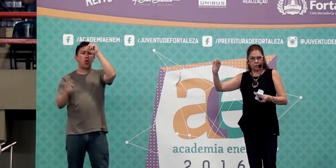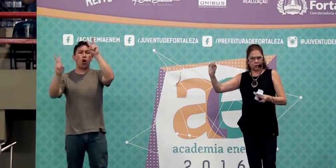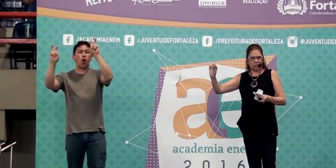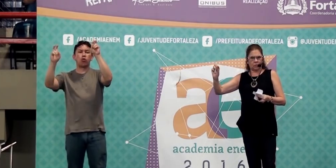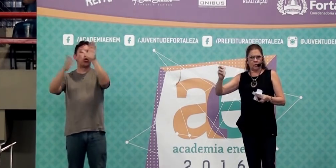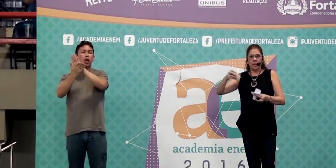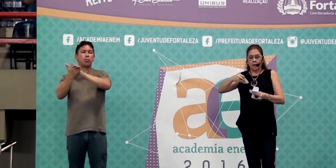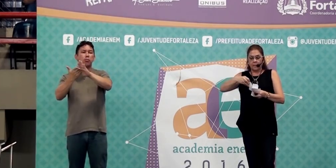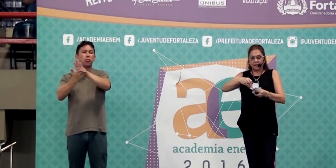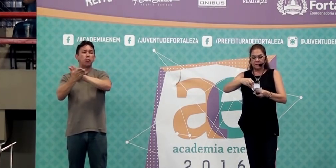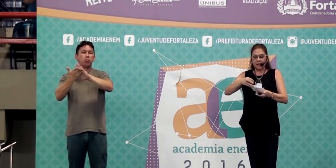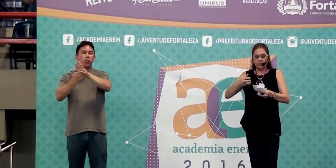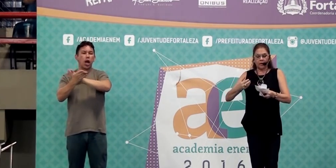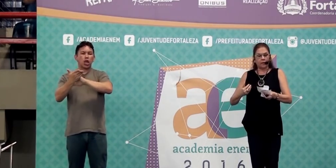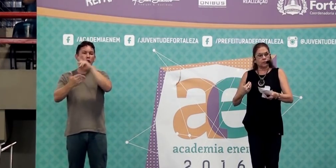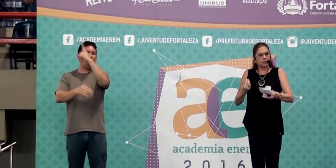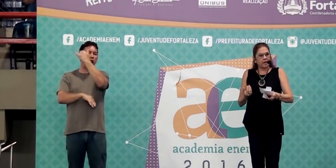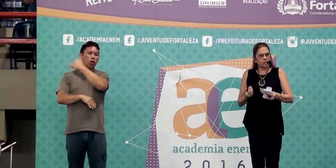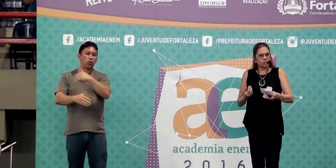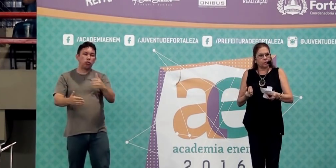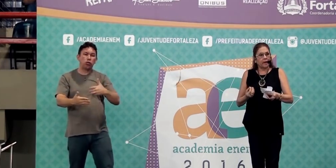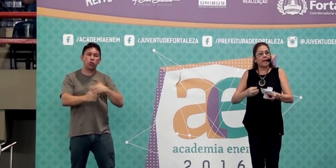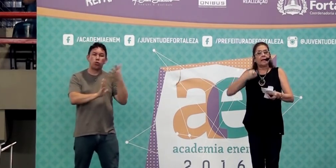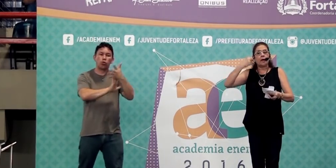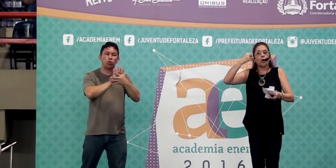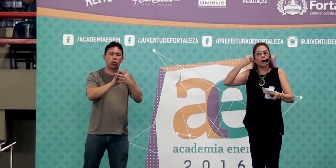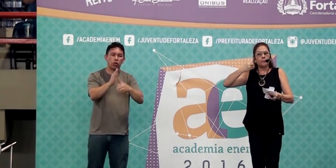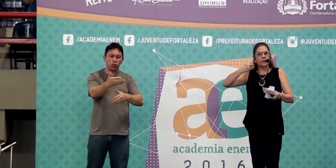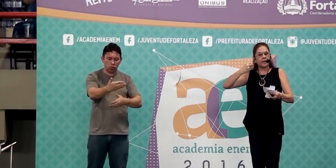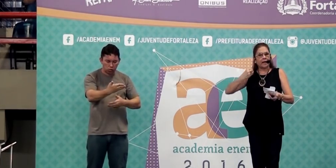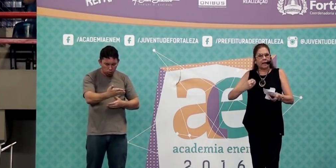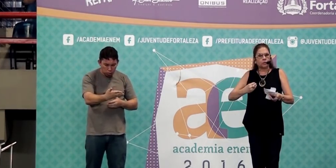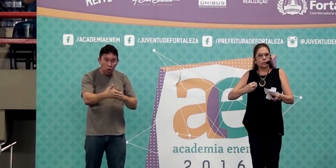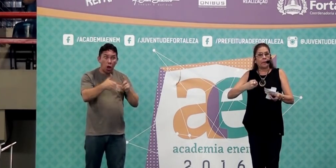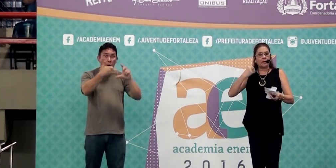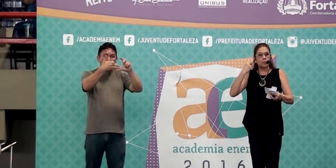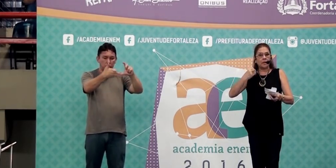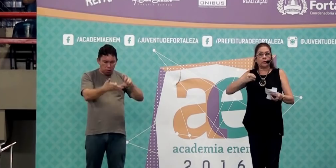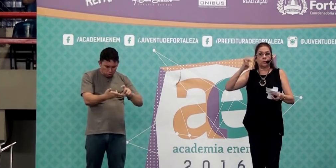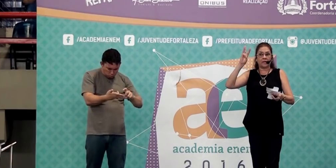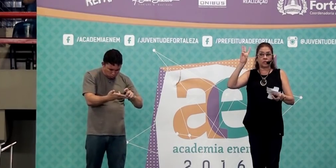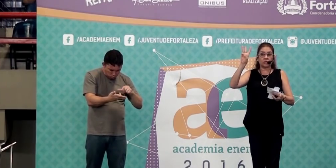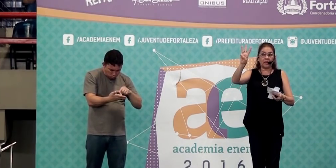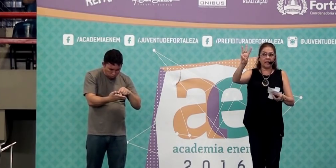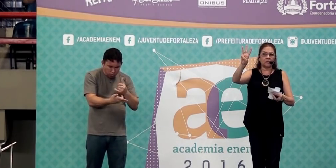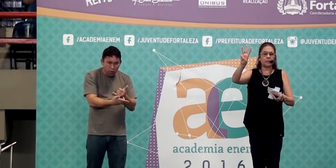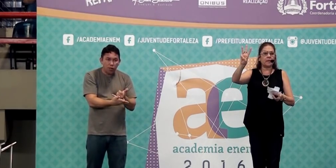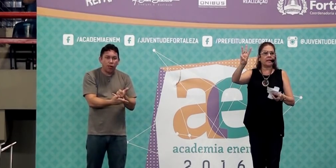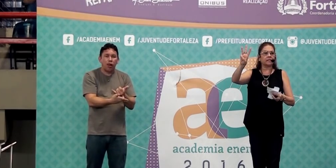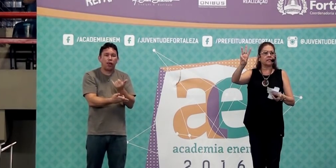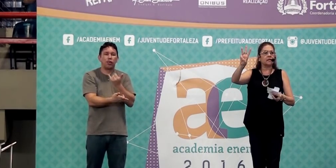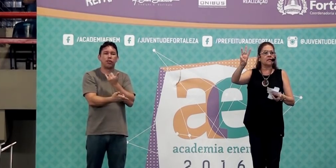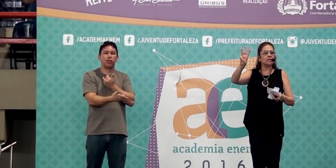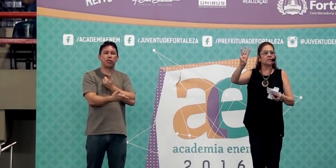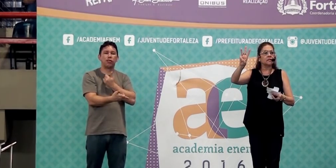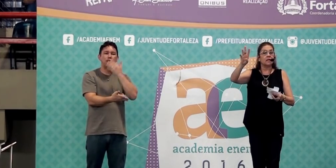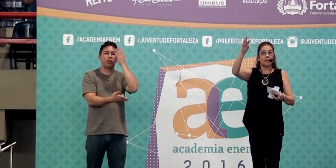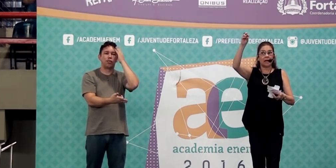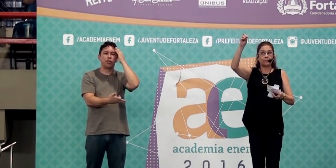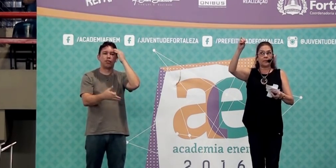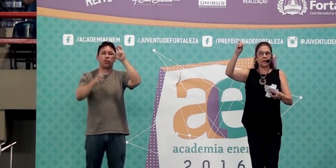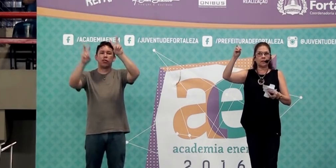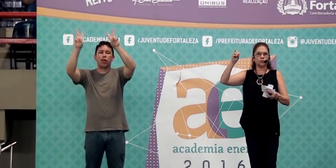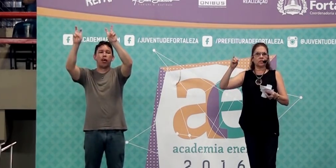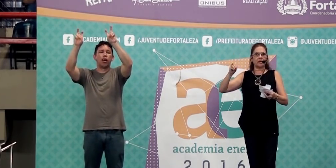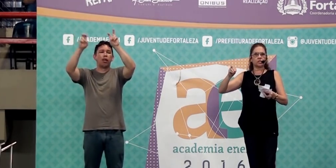tema bonitinho, mas ao ler o texto, ele é obrigado, pelo menos nas 3 primeiras linhas